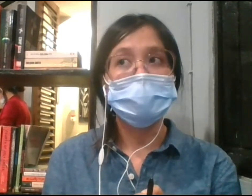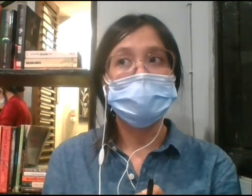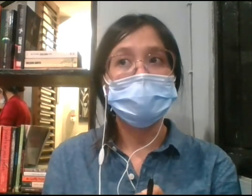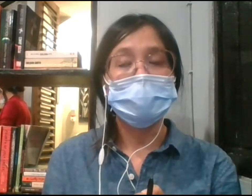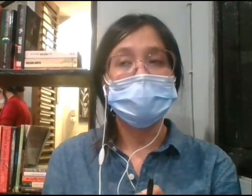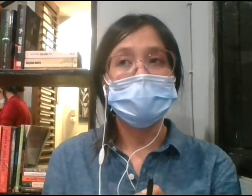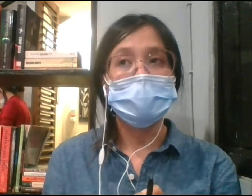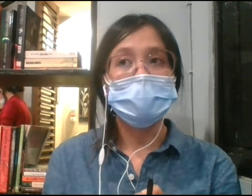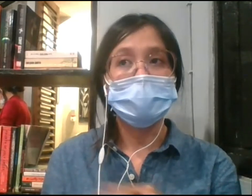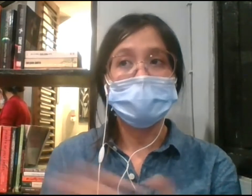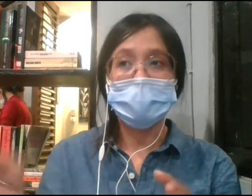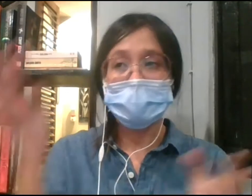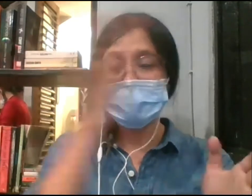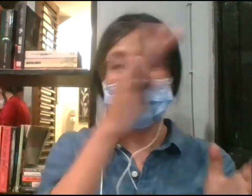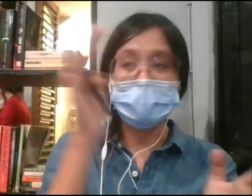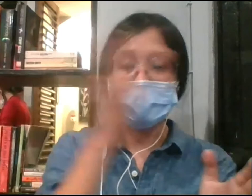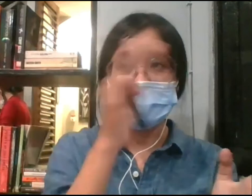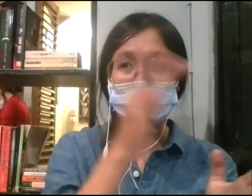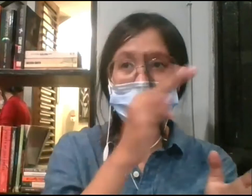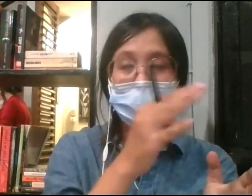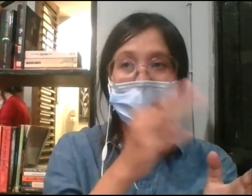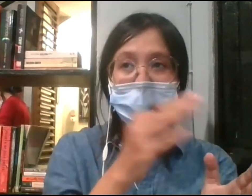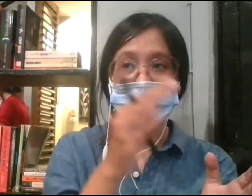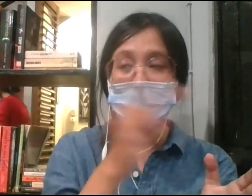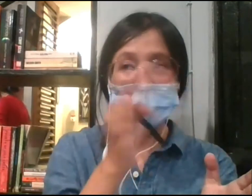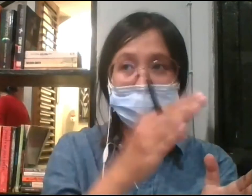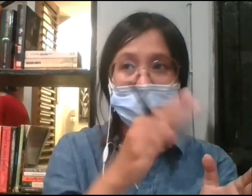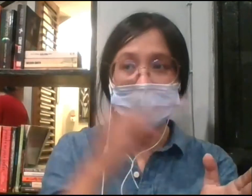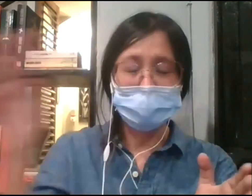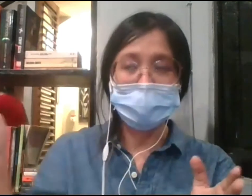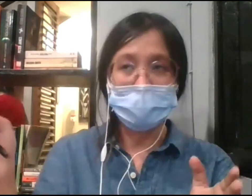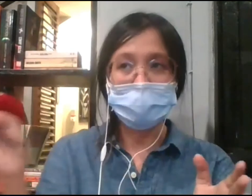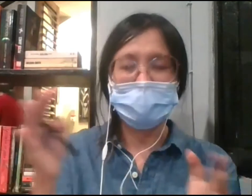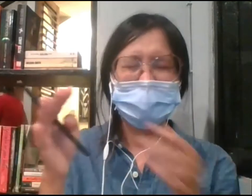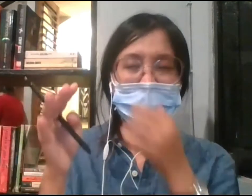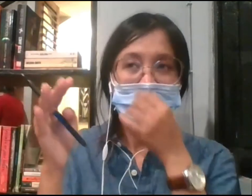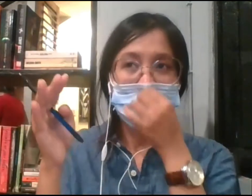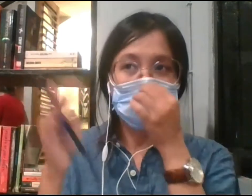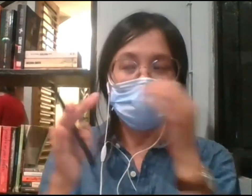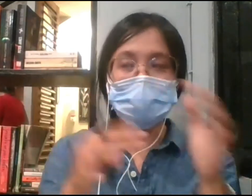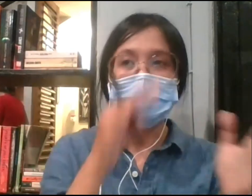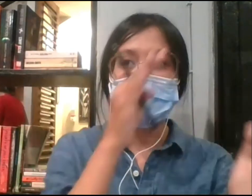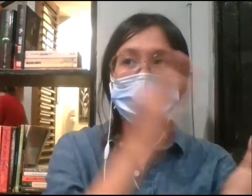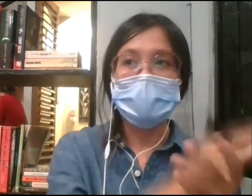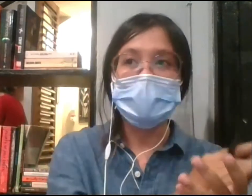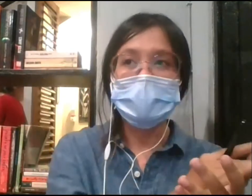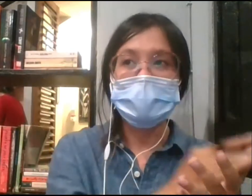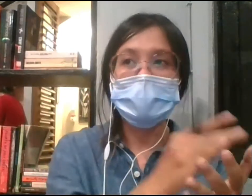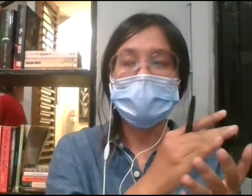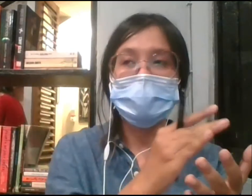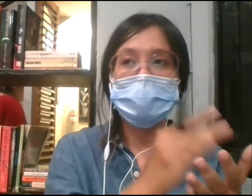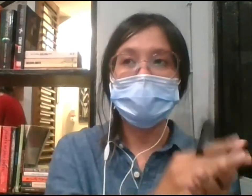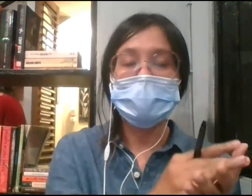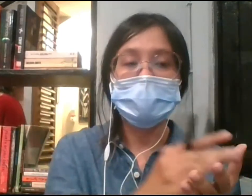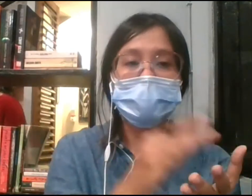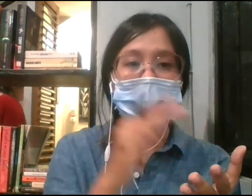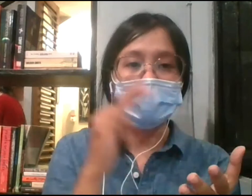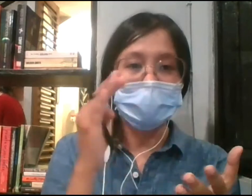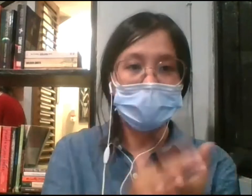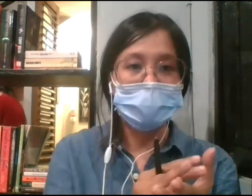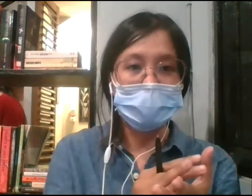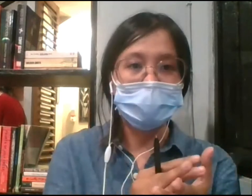kalau misalnya sudah muncul di, kembali lagi ke pertanyaan yang sebelumnya ya, ini menambahkan sebelum yang kedua. Kalau sudah muncul di online, biasanya nggak muncul